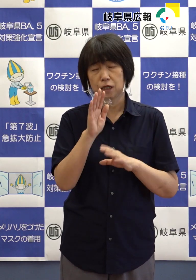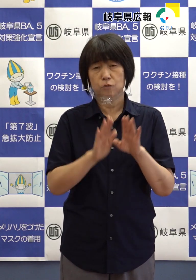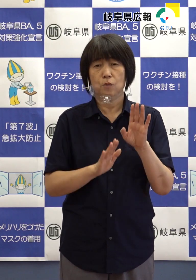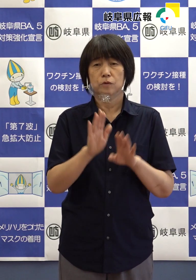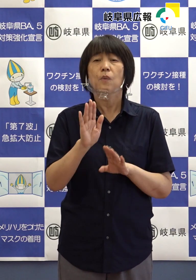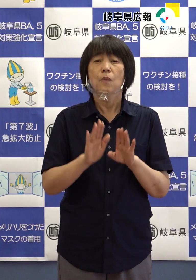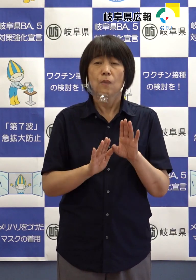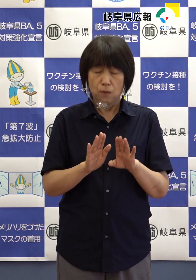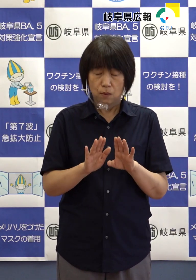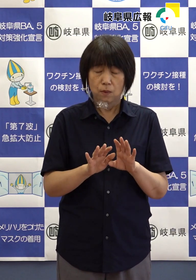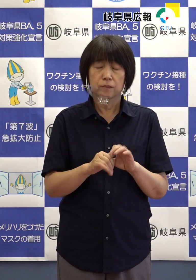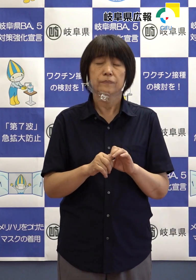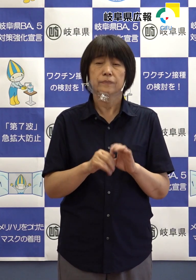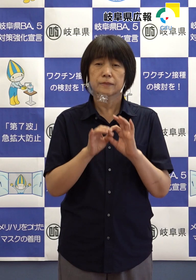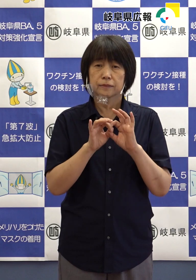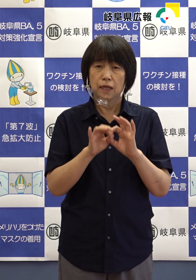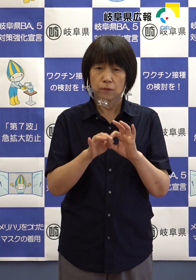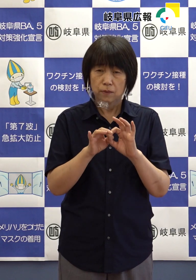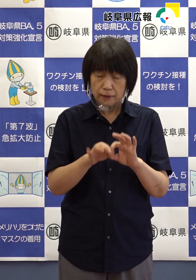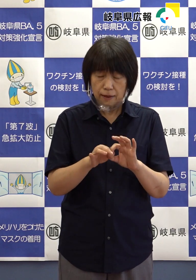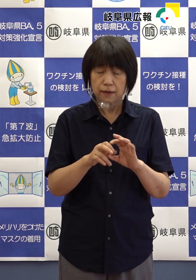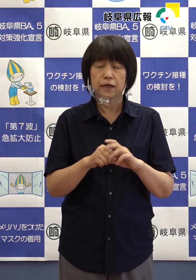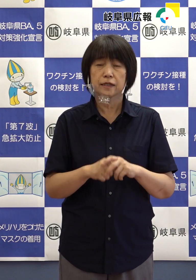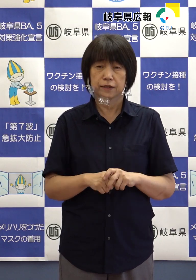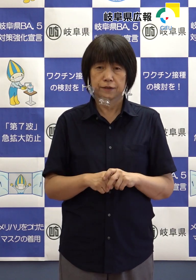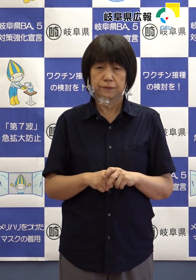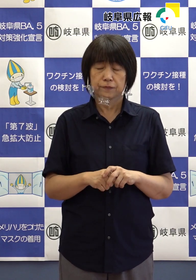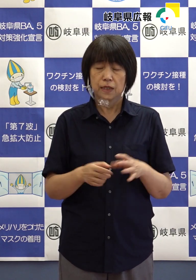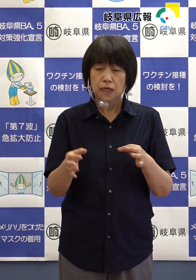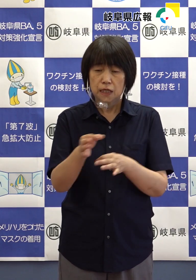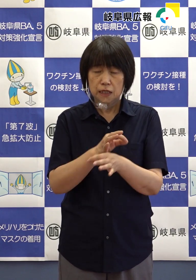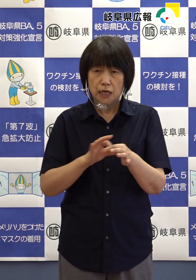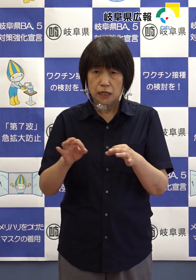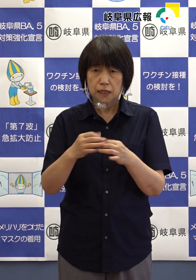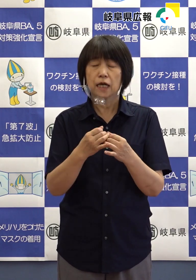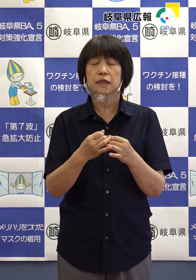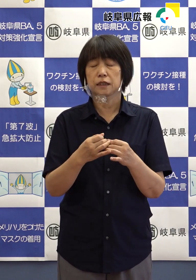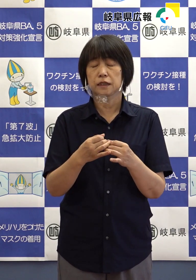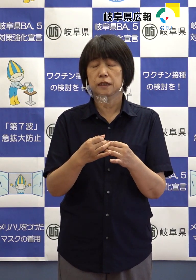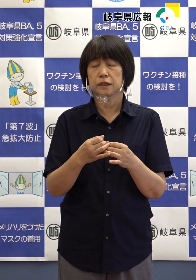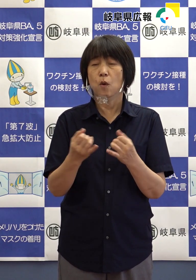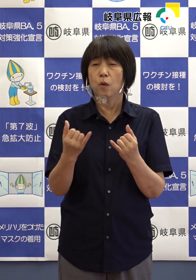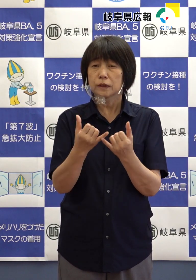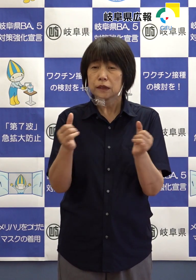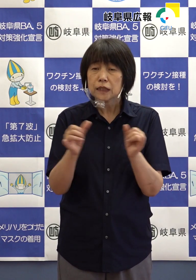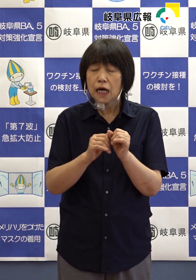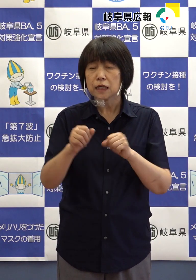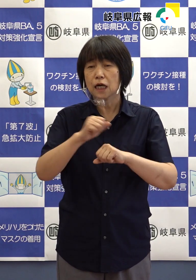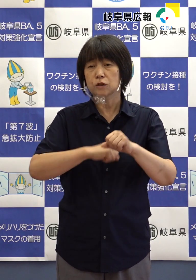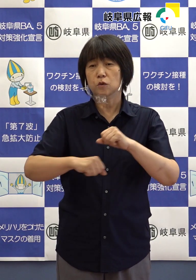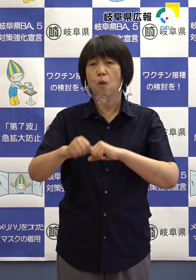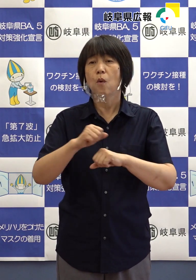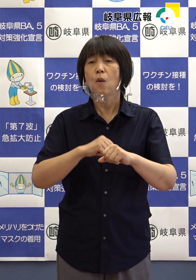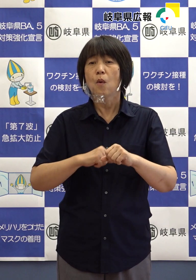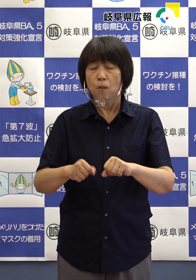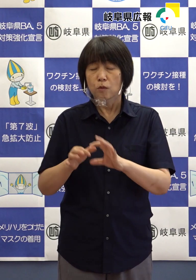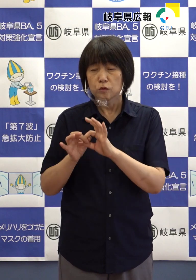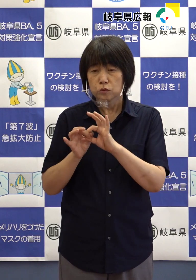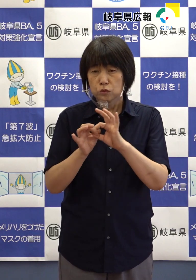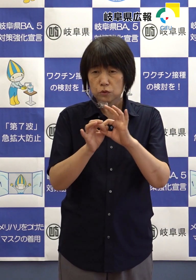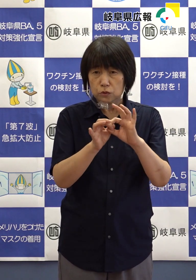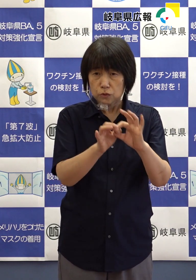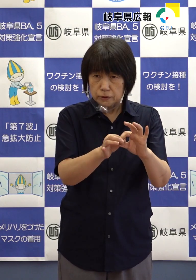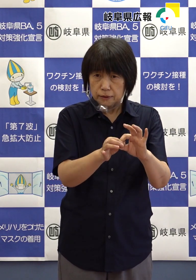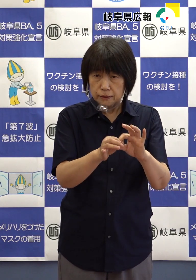をとっておらないわけですからこれはまずもちろんずの経済社会活動をまあ一定程度きっと回していく必要があるから